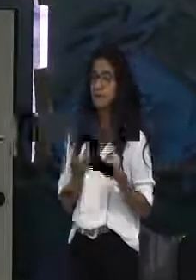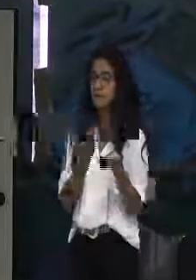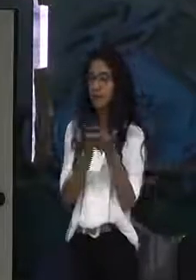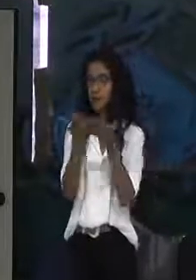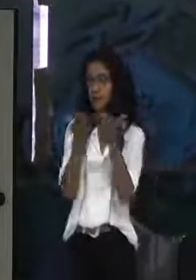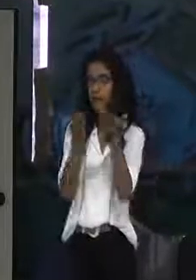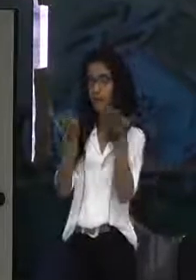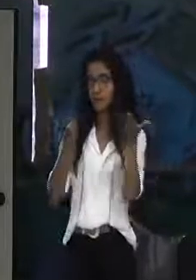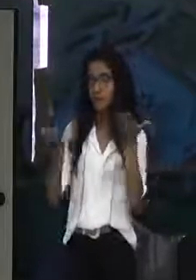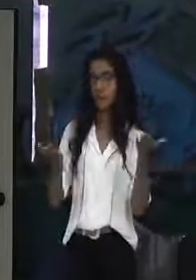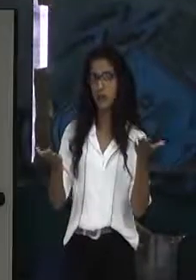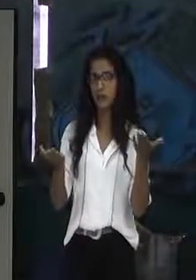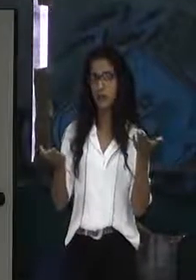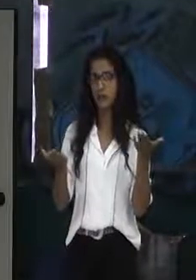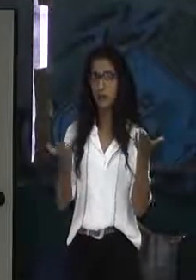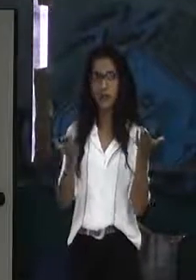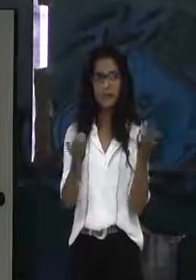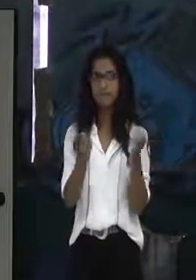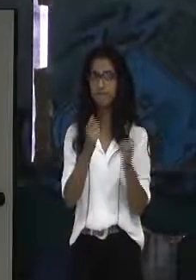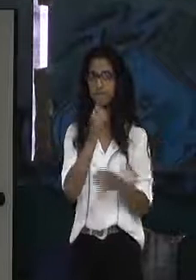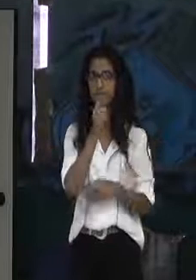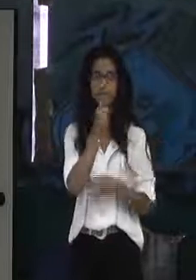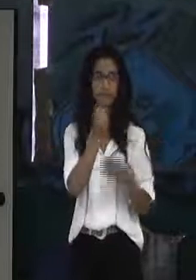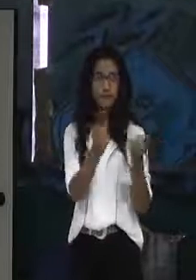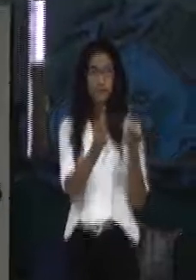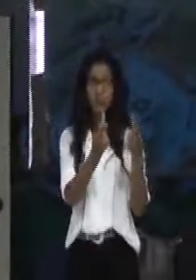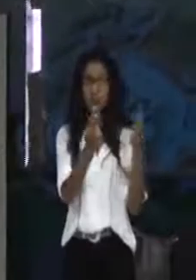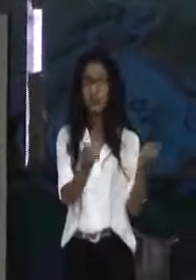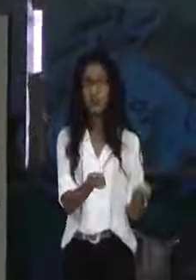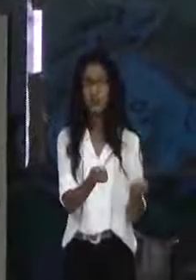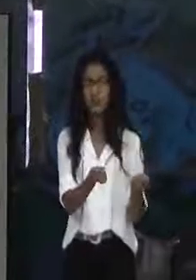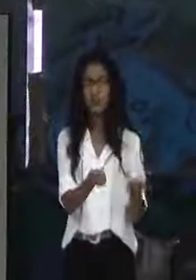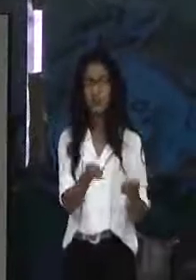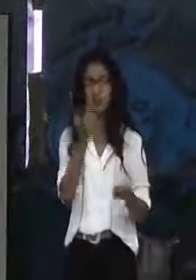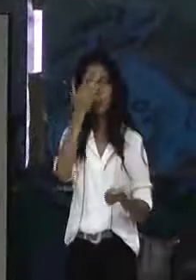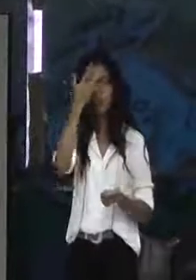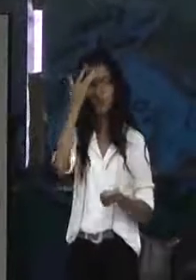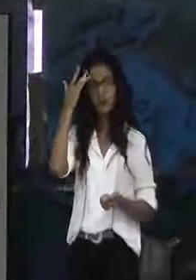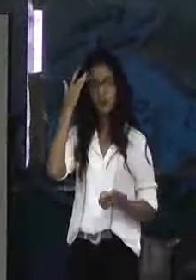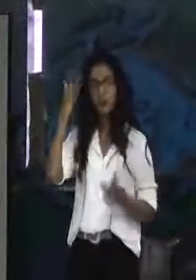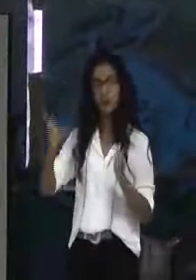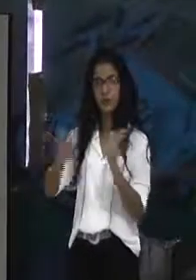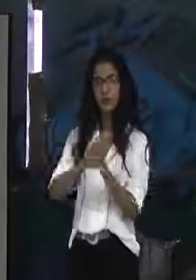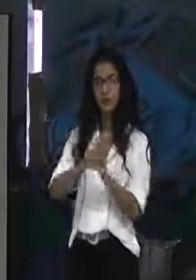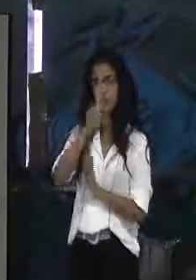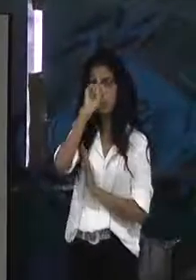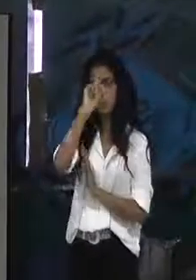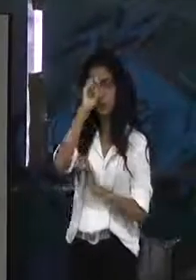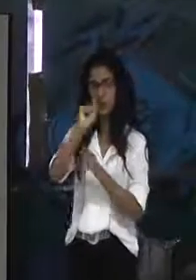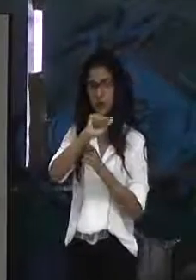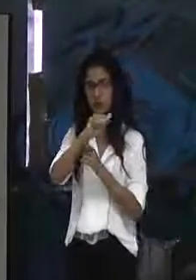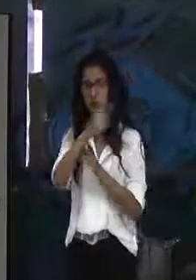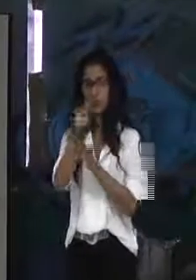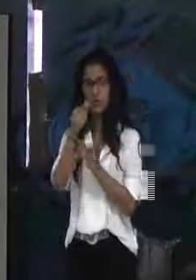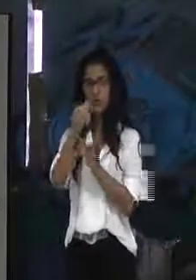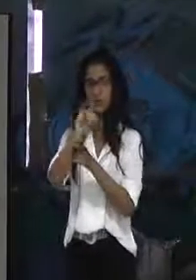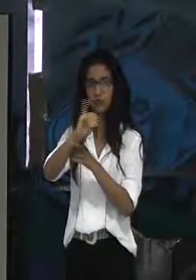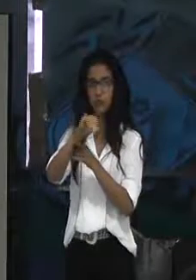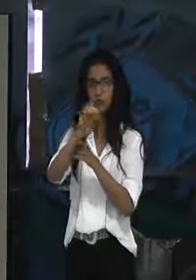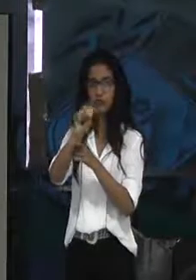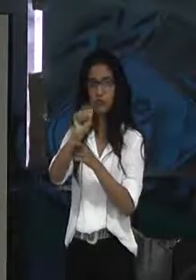licitações, e até hoje temos assistido as pessoas chegarem na porta do Hospital São José, ele está com a